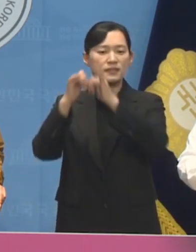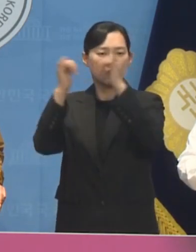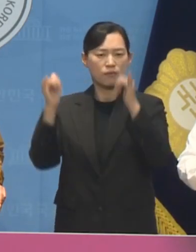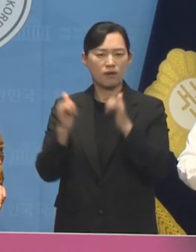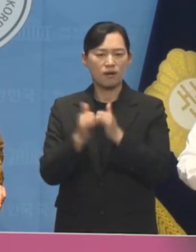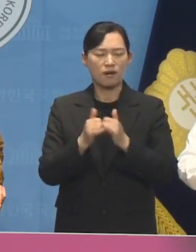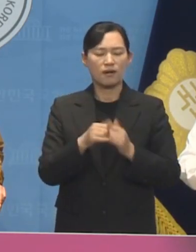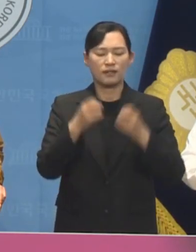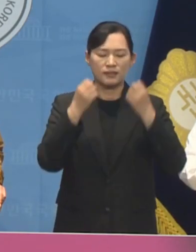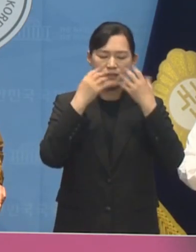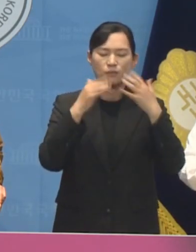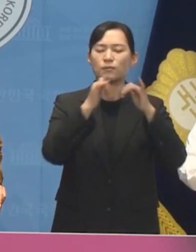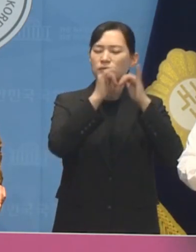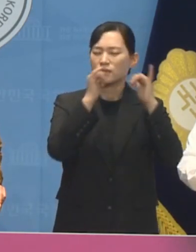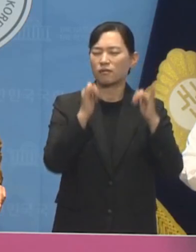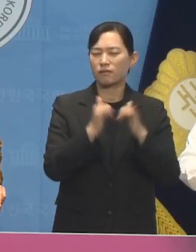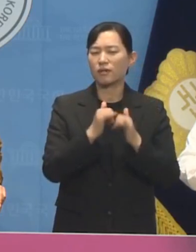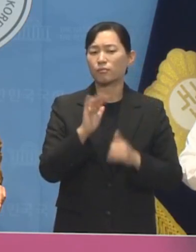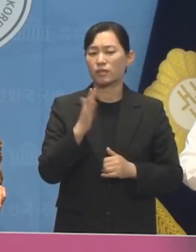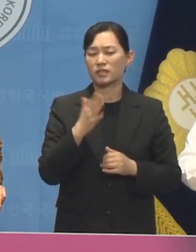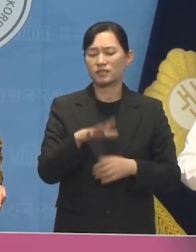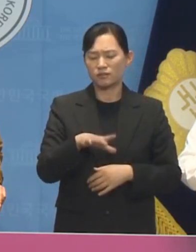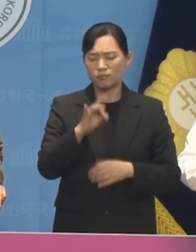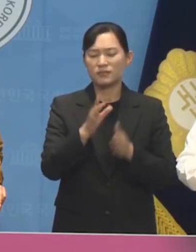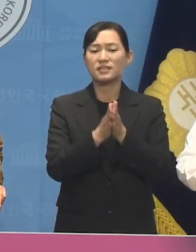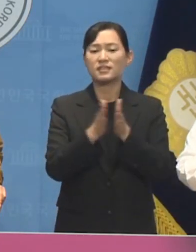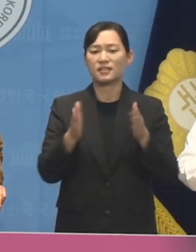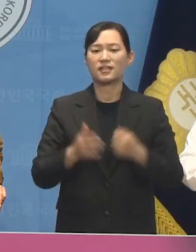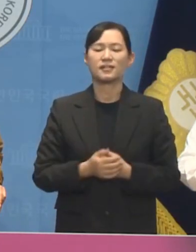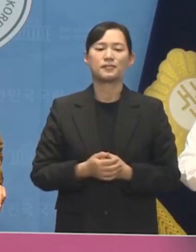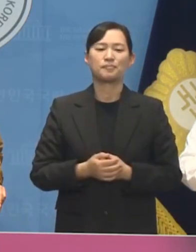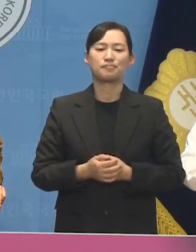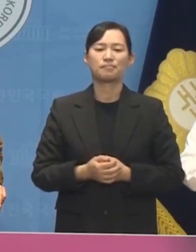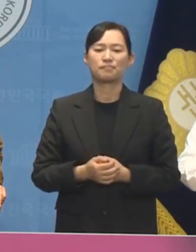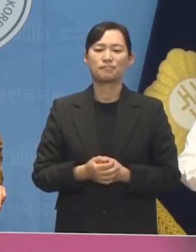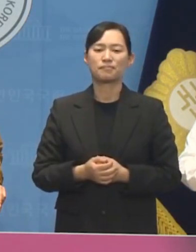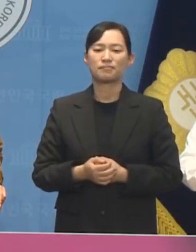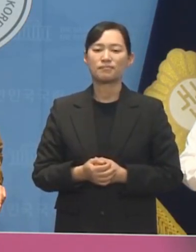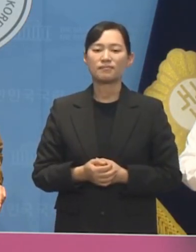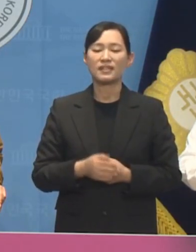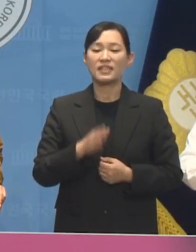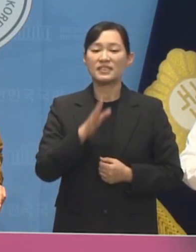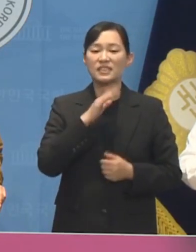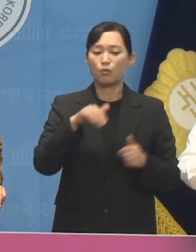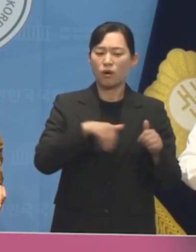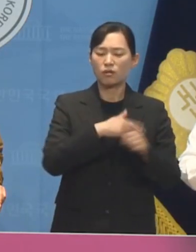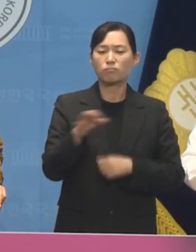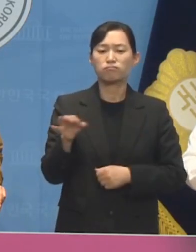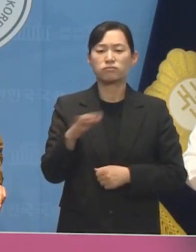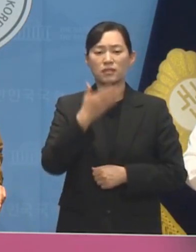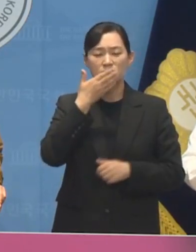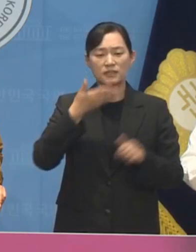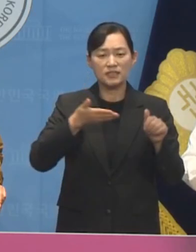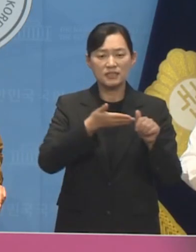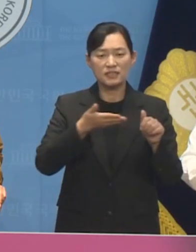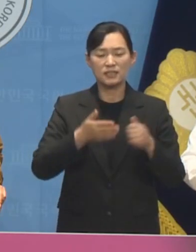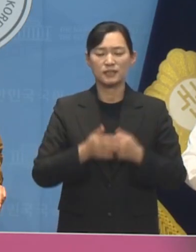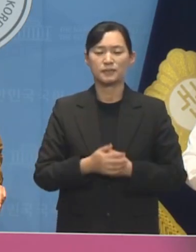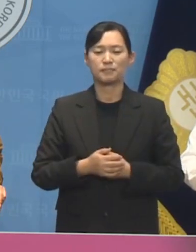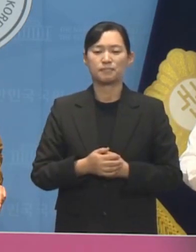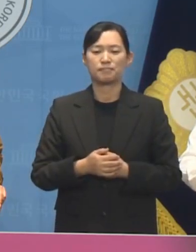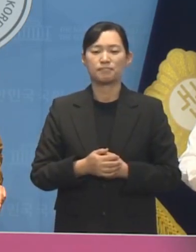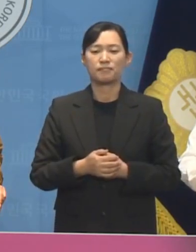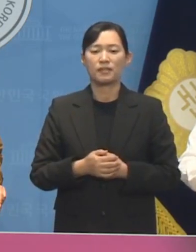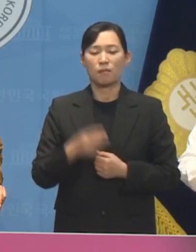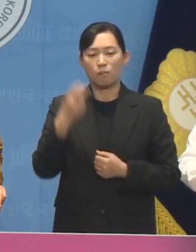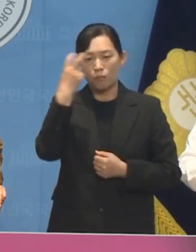사회 대개혁하는 과정의 첫 출발이 되었으면 하는 바람으로 기자회견 시작하도록 하겠습니다. 친환경 무상급식, 직영급식 수호, 그리고